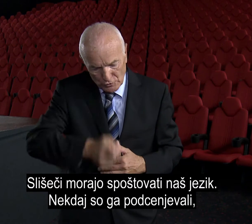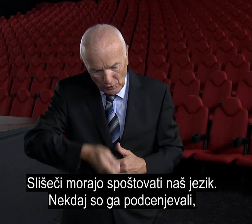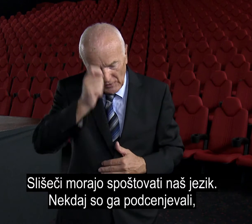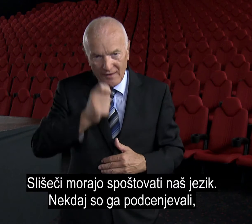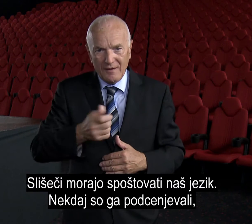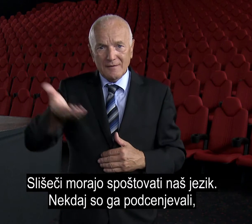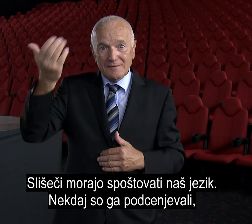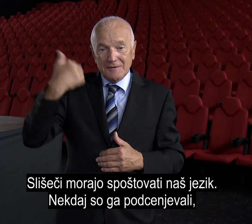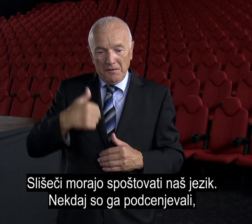opozori na